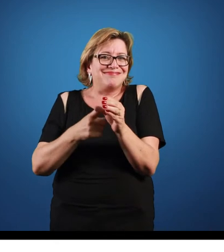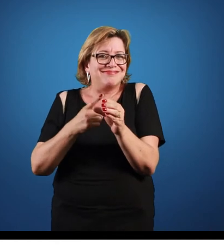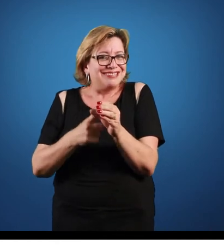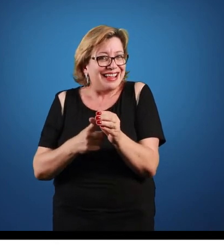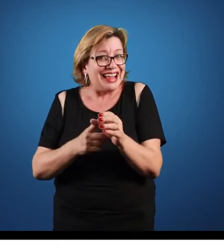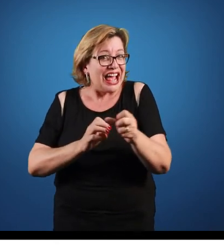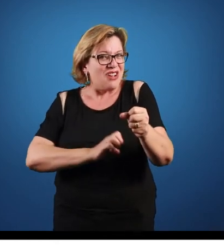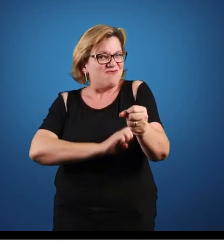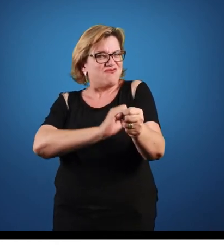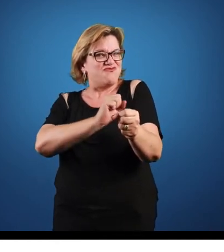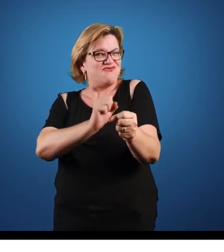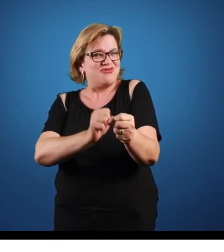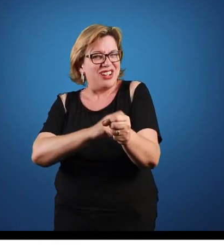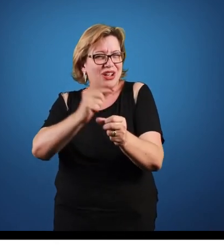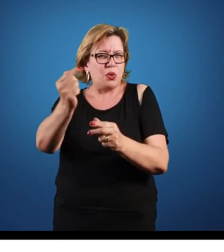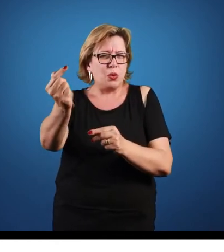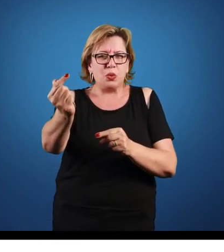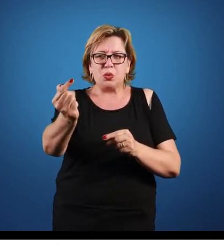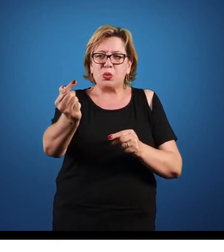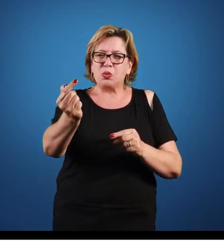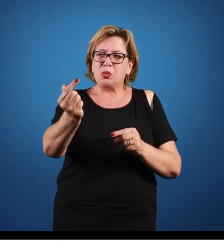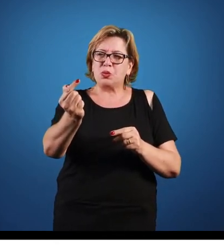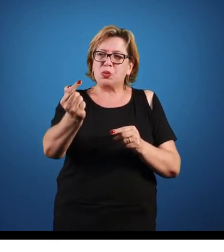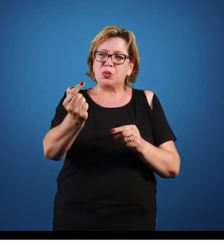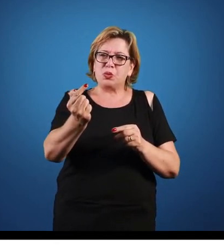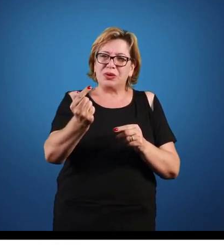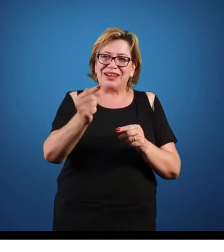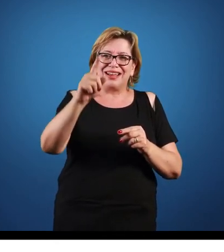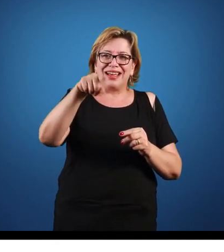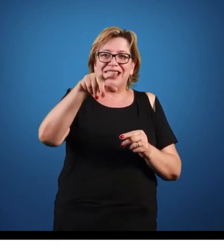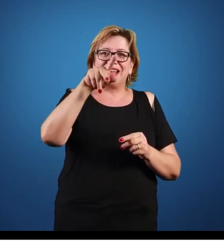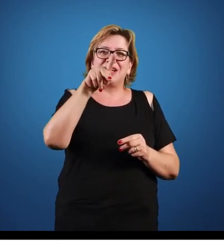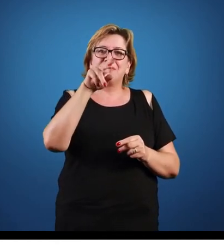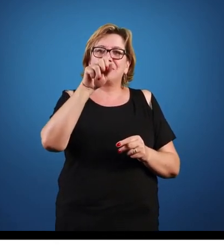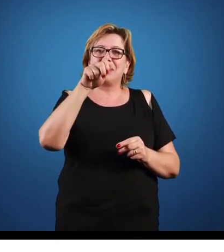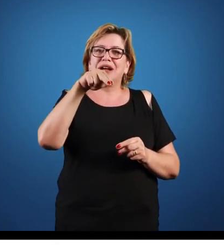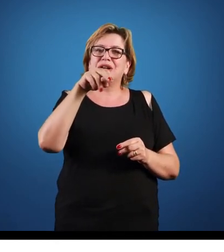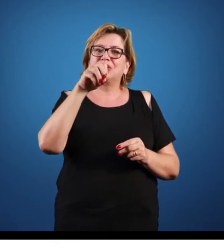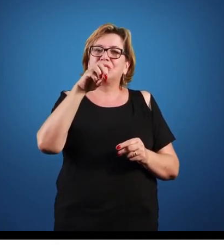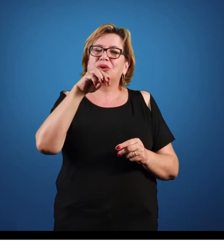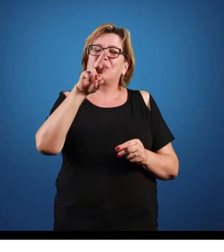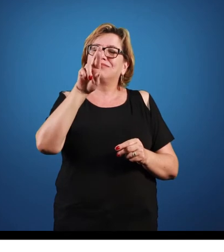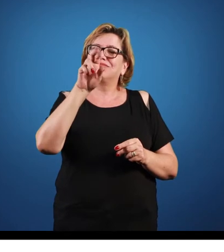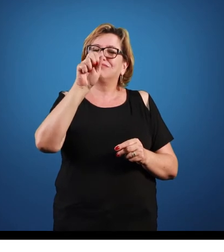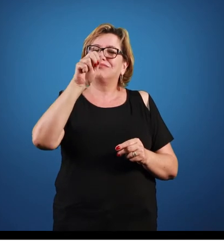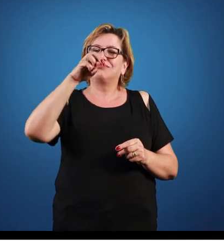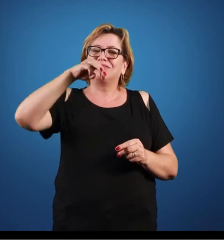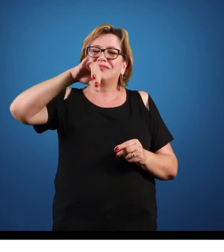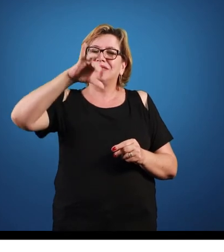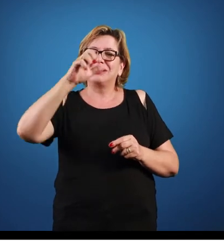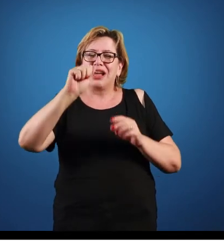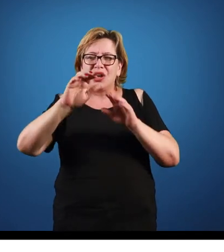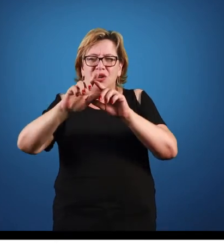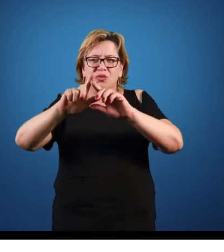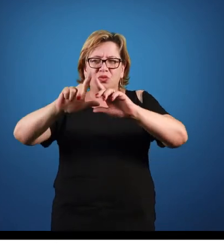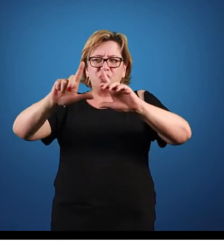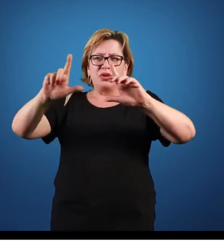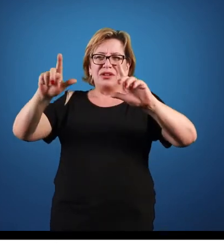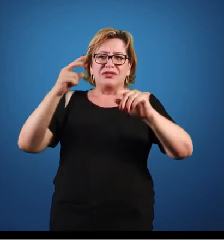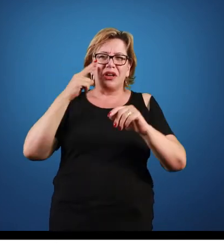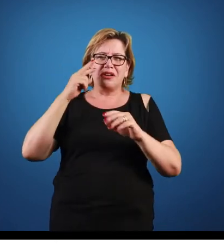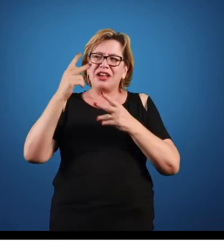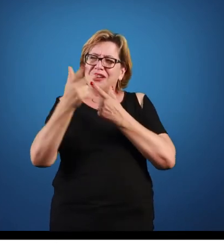13 chegando você vê que ele chama de panorâmico o plano geral que aquela cena bem bem ampla e você vê vários